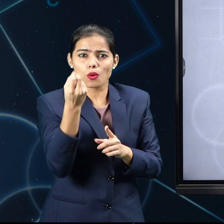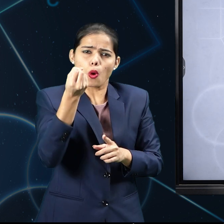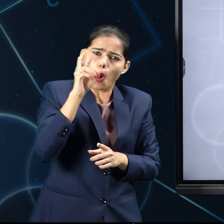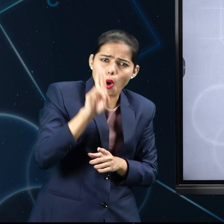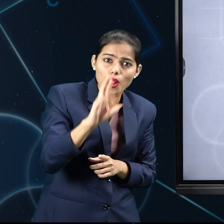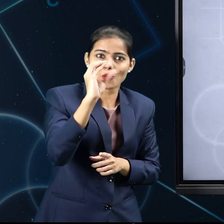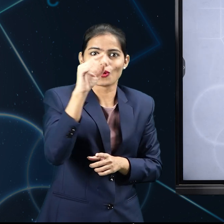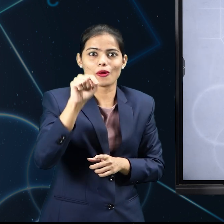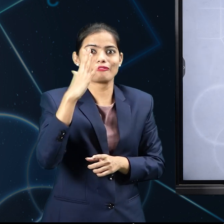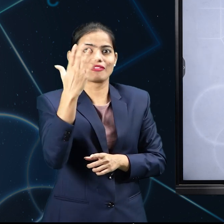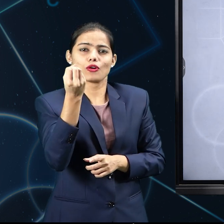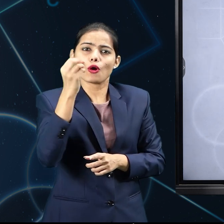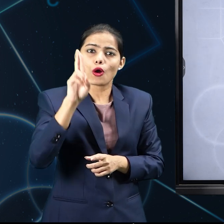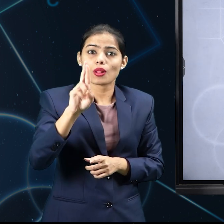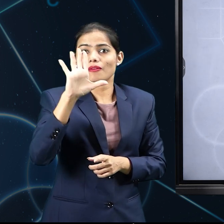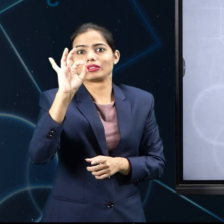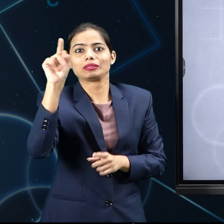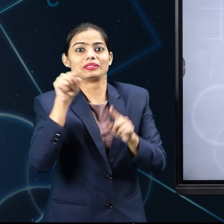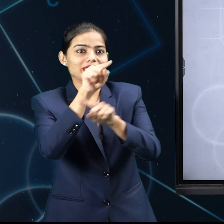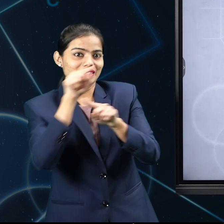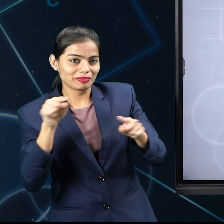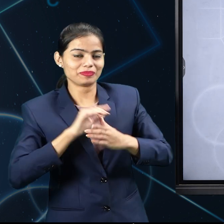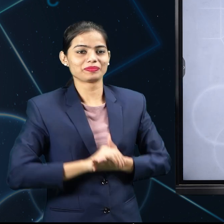किंवा 0.5 किंवा 50%.